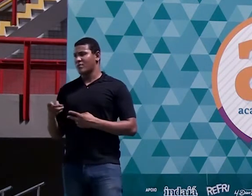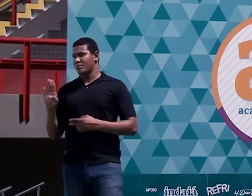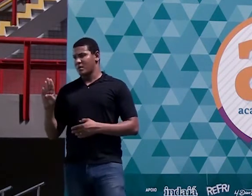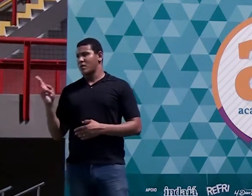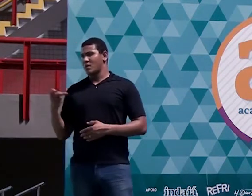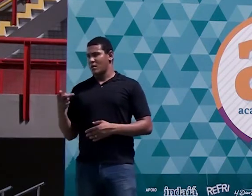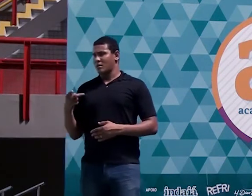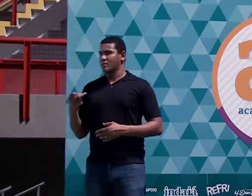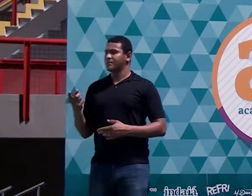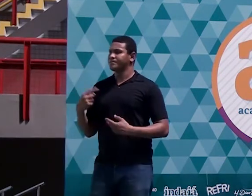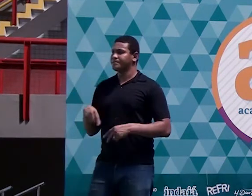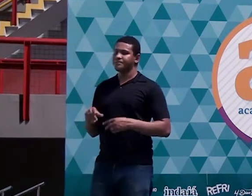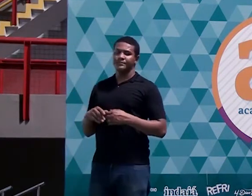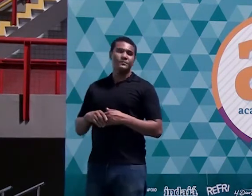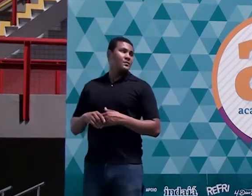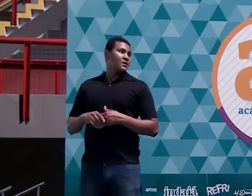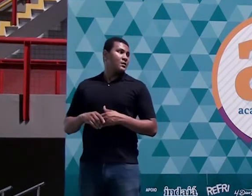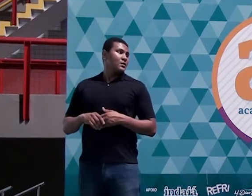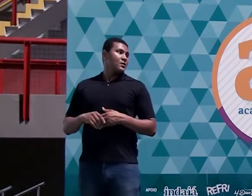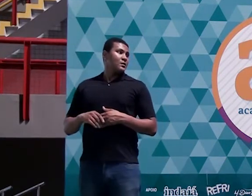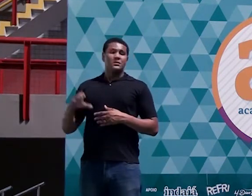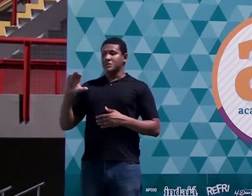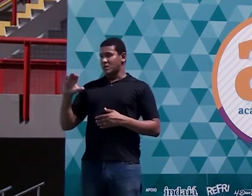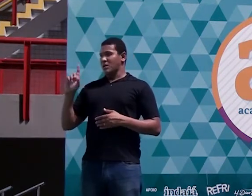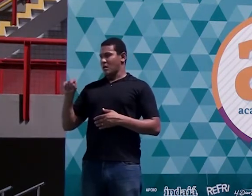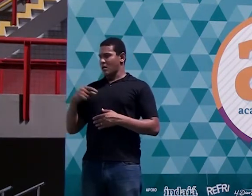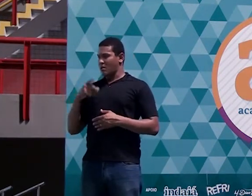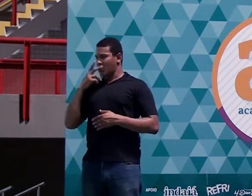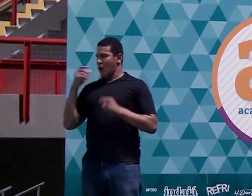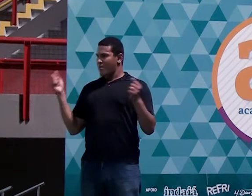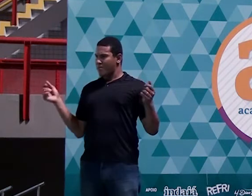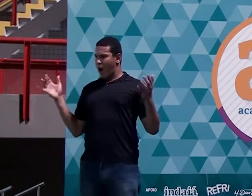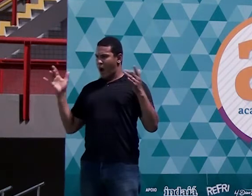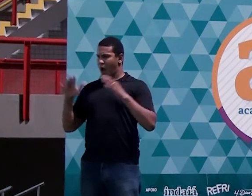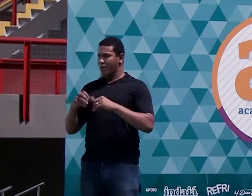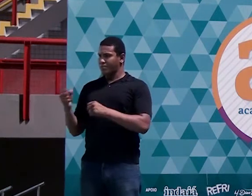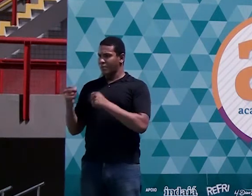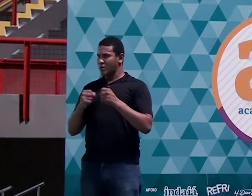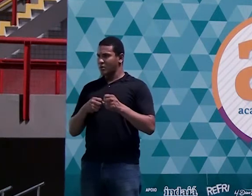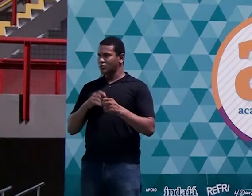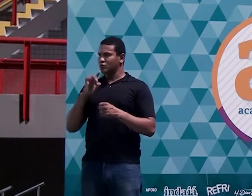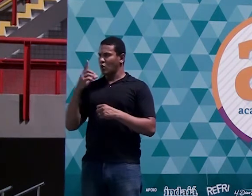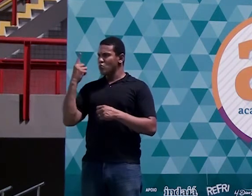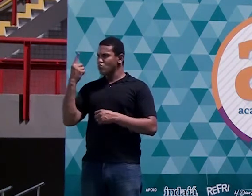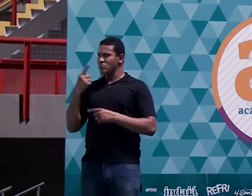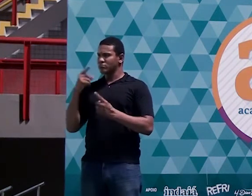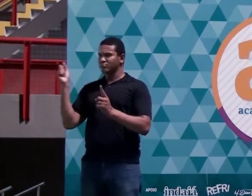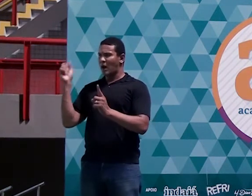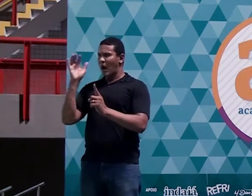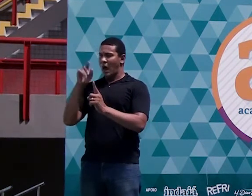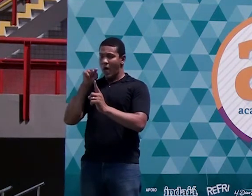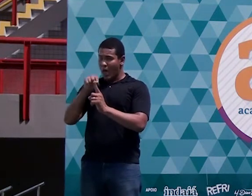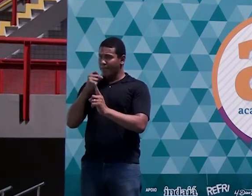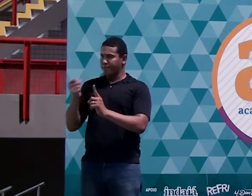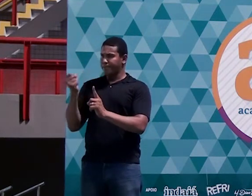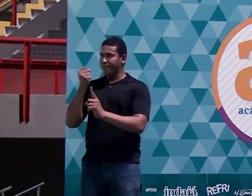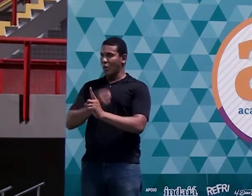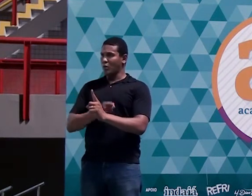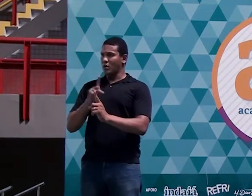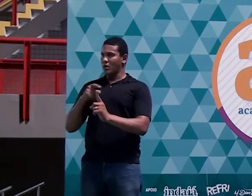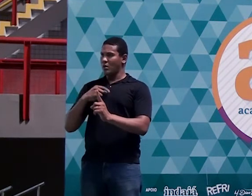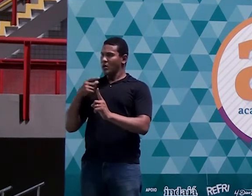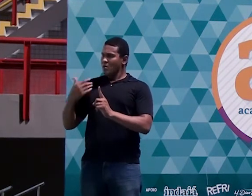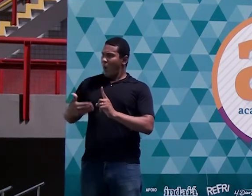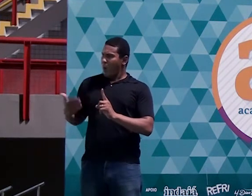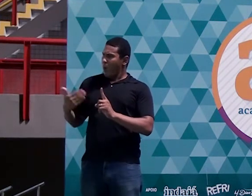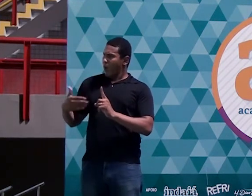de centralização e concentração do poder político se intensificou até ele se tornar